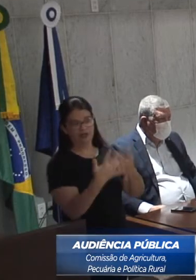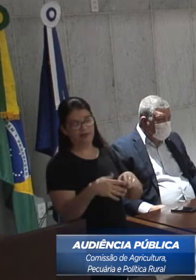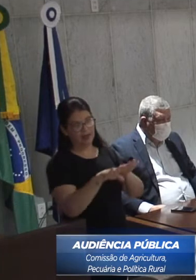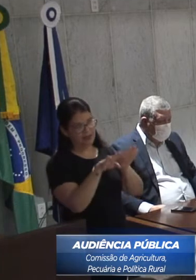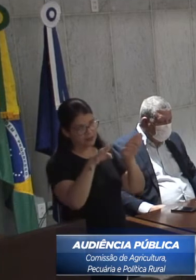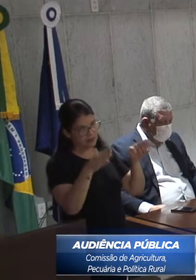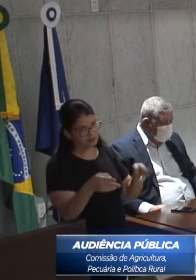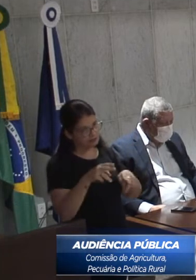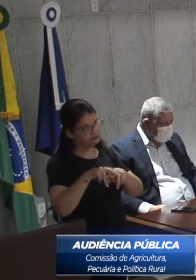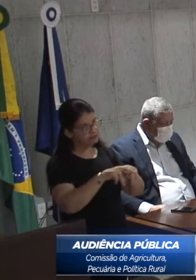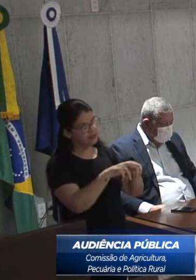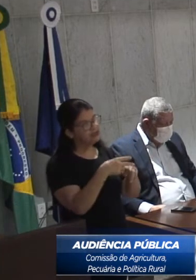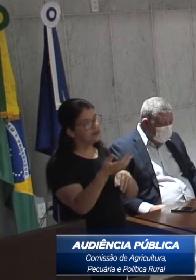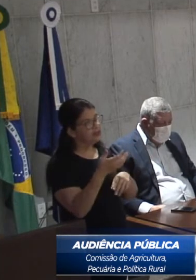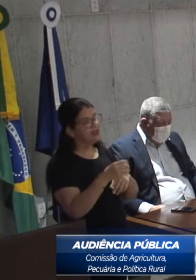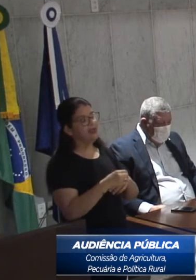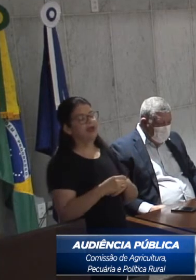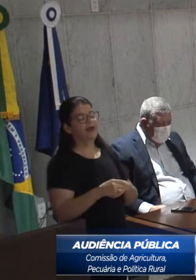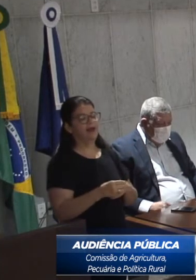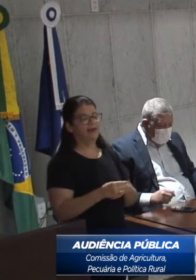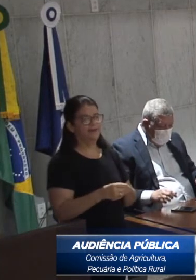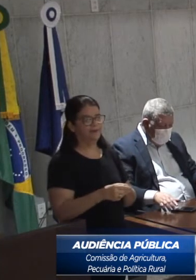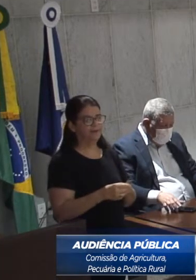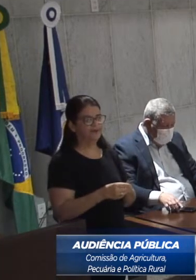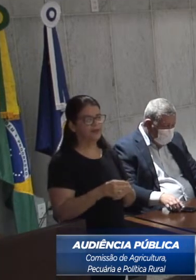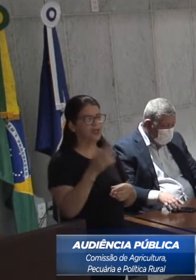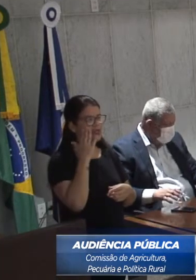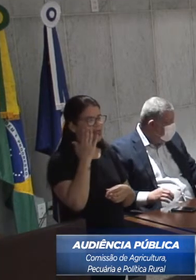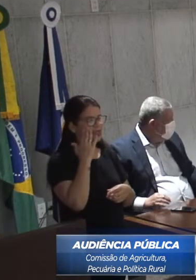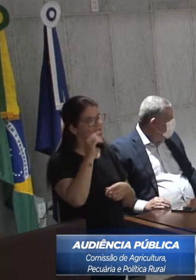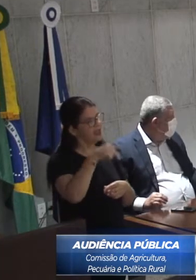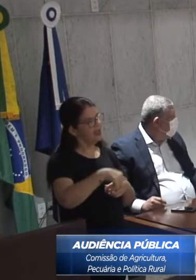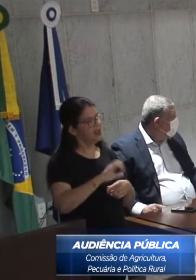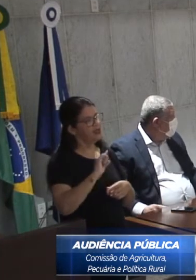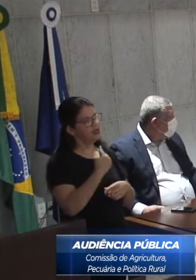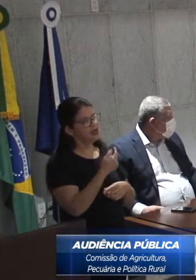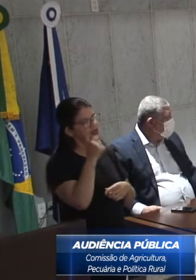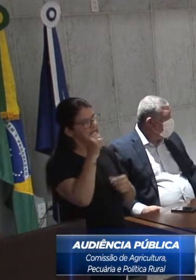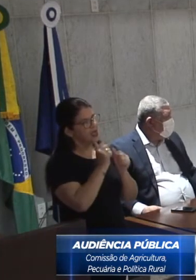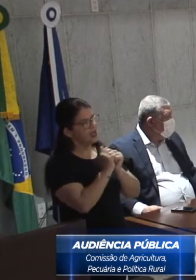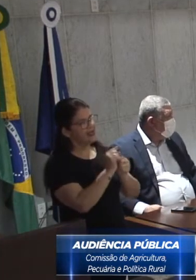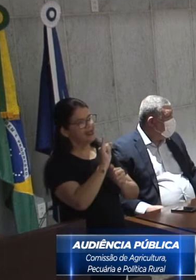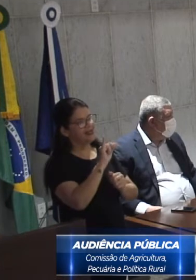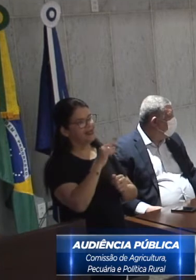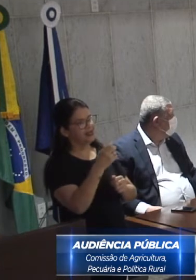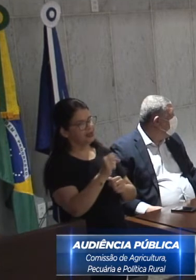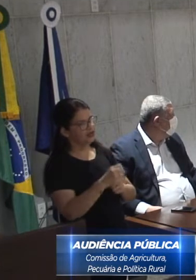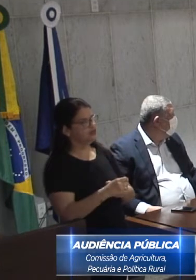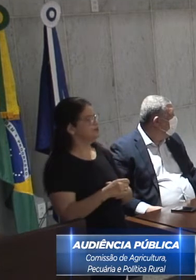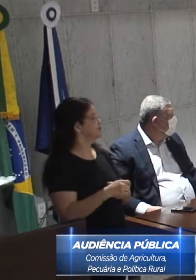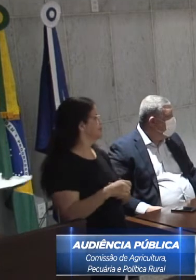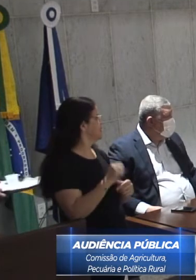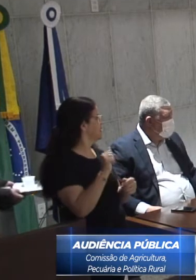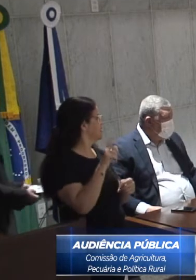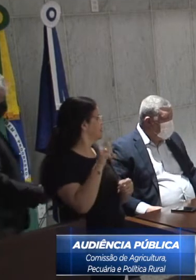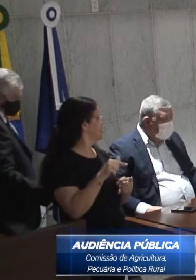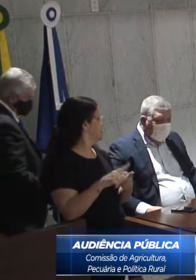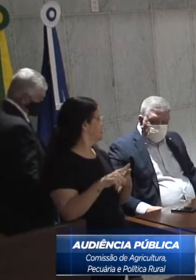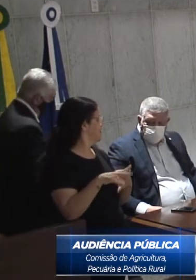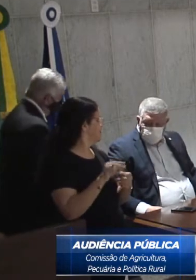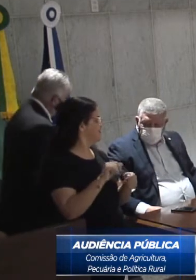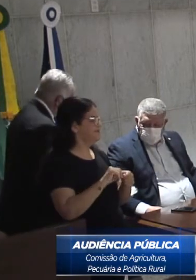mesa, a gente quer fazer ouvir aqui a nossa companheira Inês e André, que vai fazer